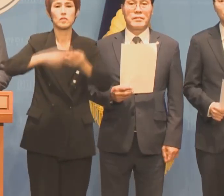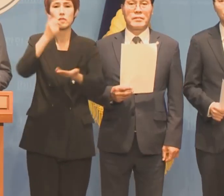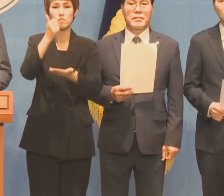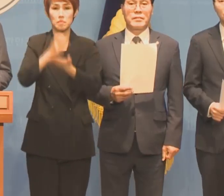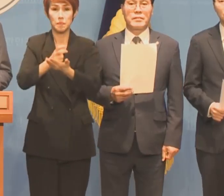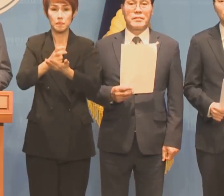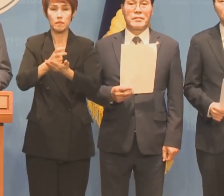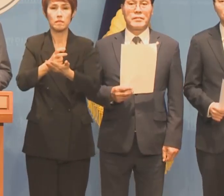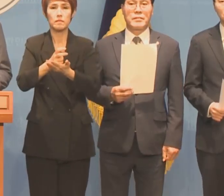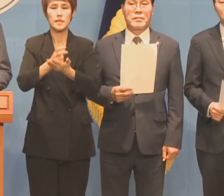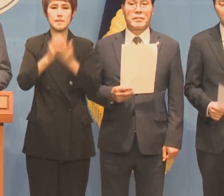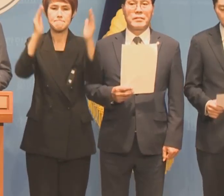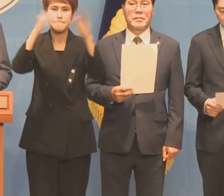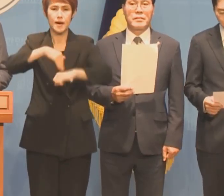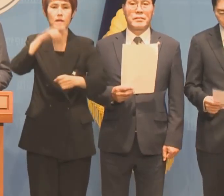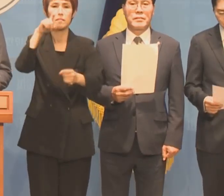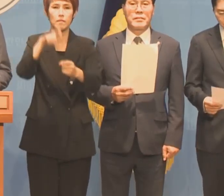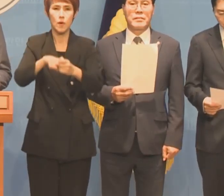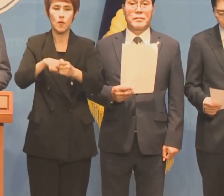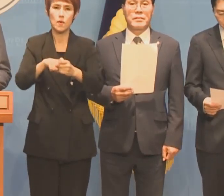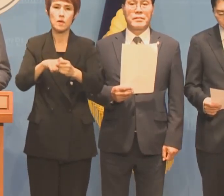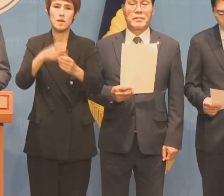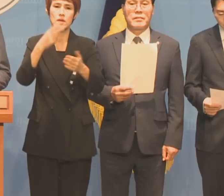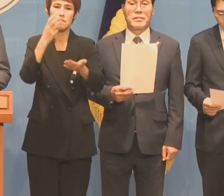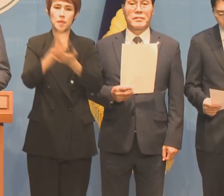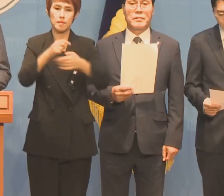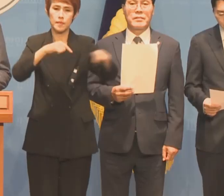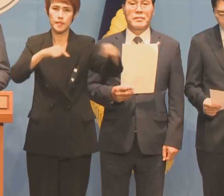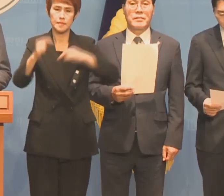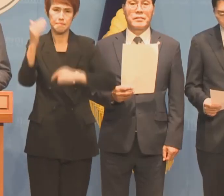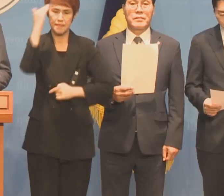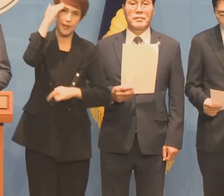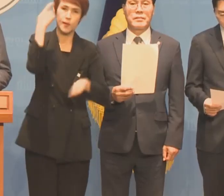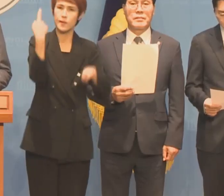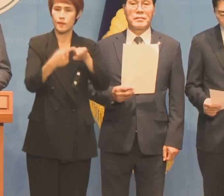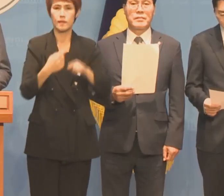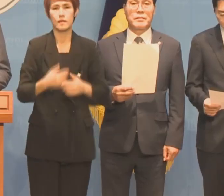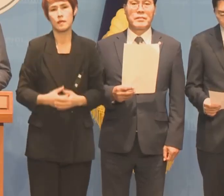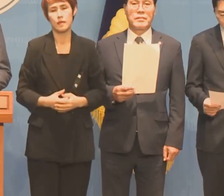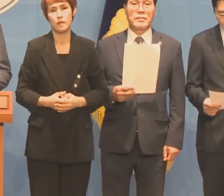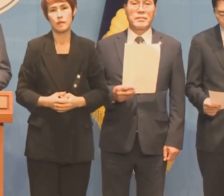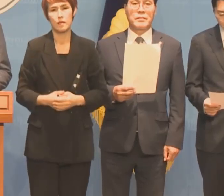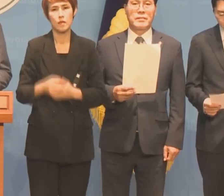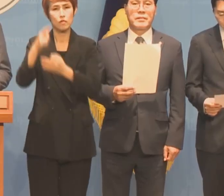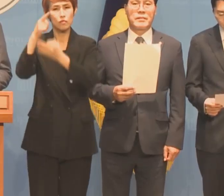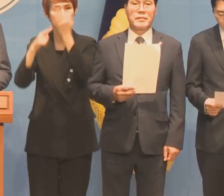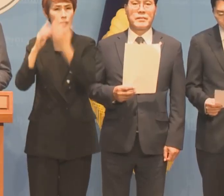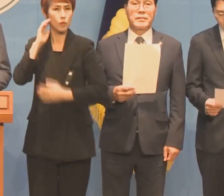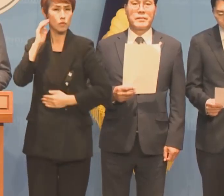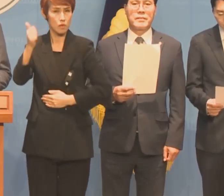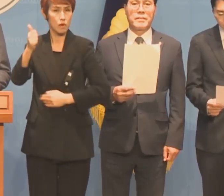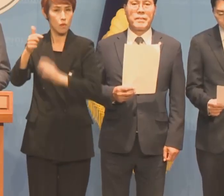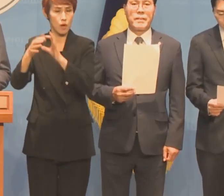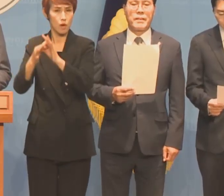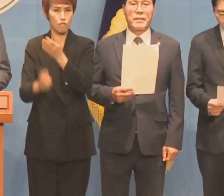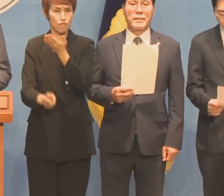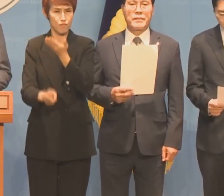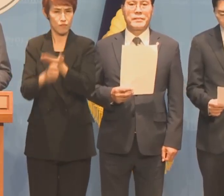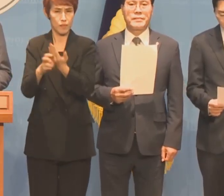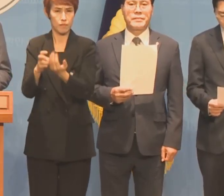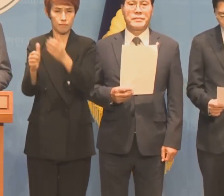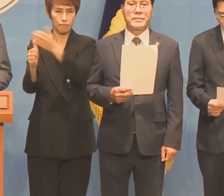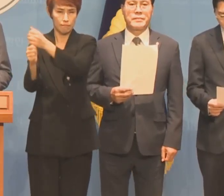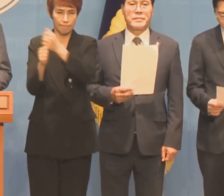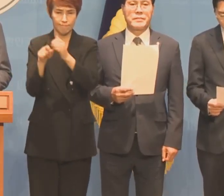붕괴를 불러오는 노골적인 법치 파괴 행위입니다. 윤석열 대통령에 대한 불법적 압수수색